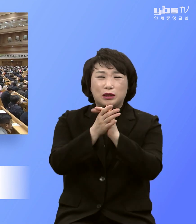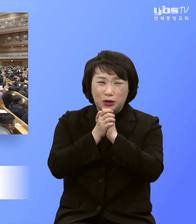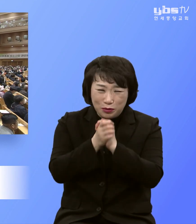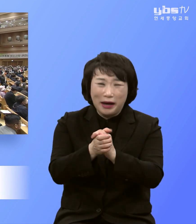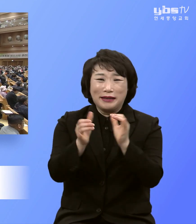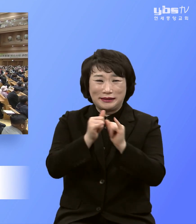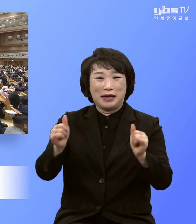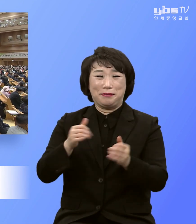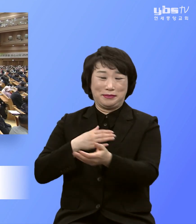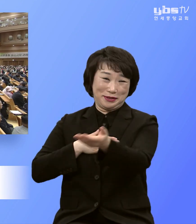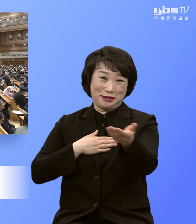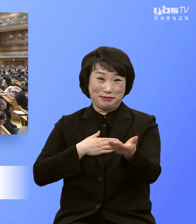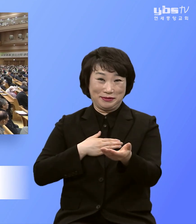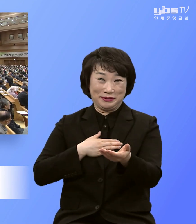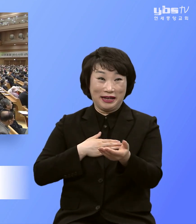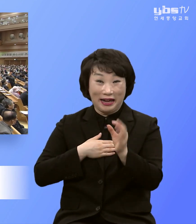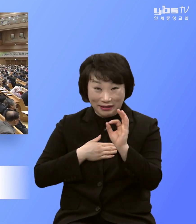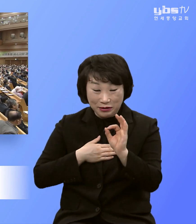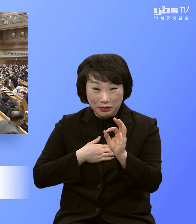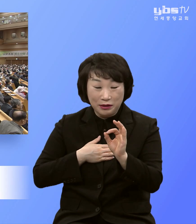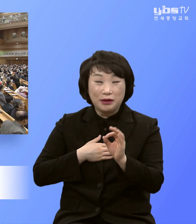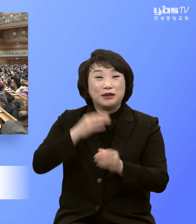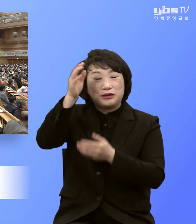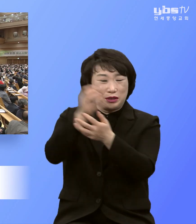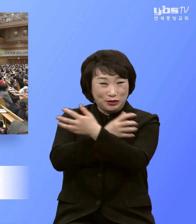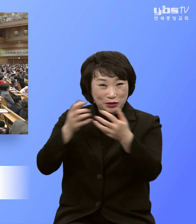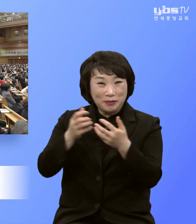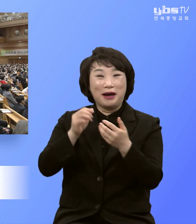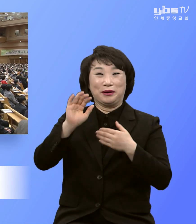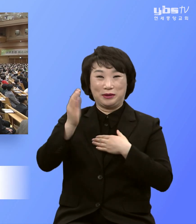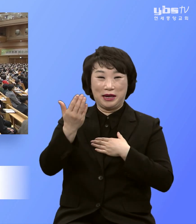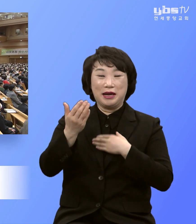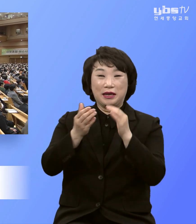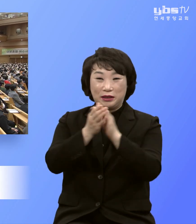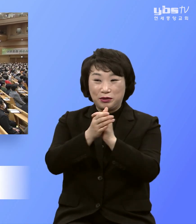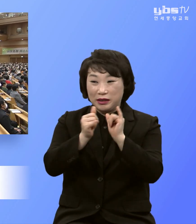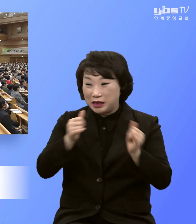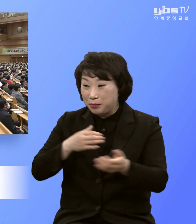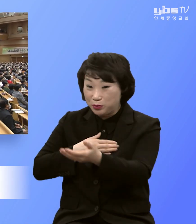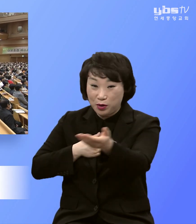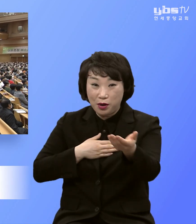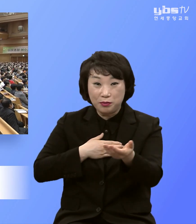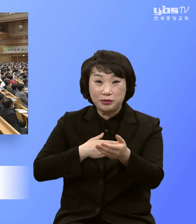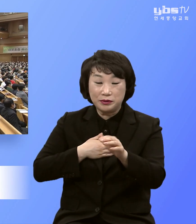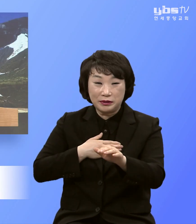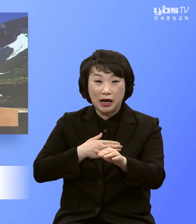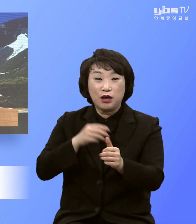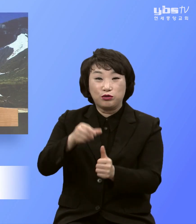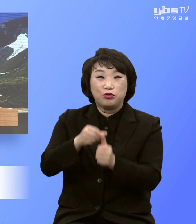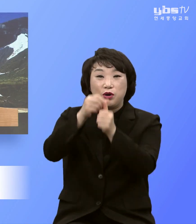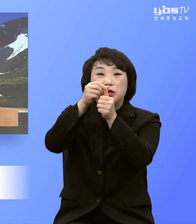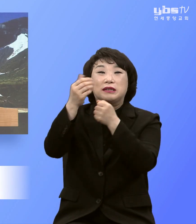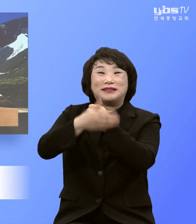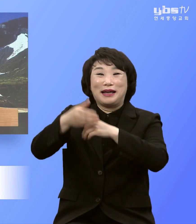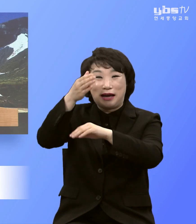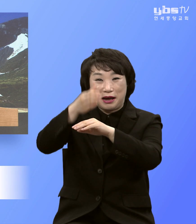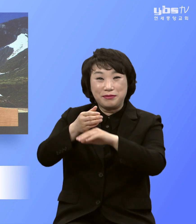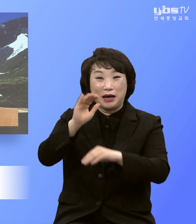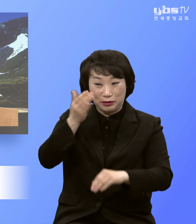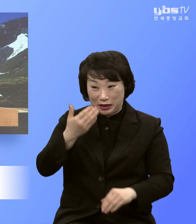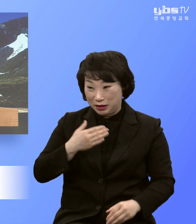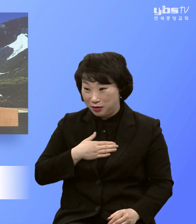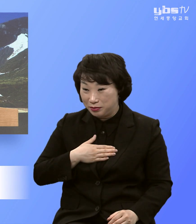기도하는 사람 속에 내 성령이 충만하고, 기도하는 사람 속에 구원의 은혜 감사하는